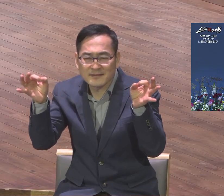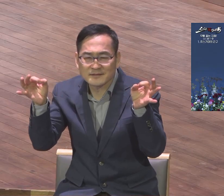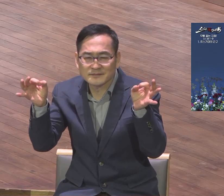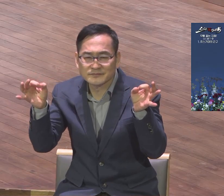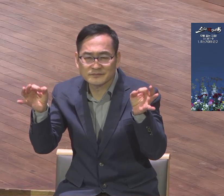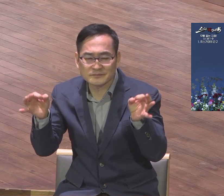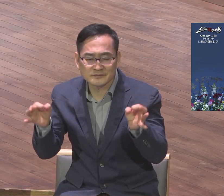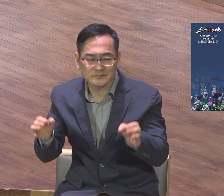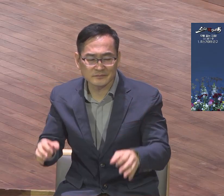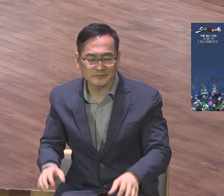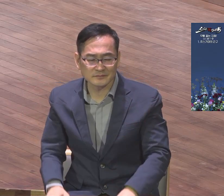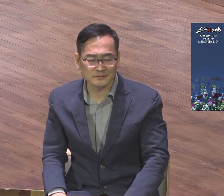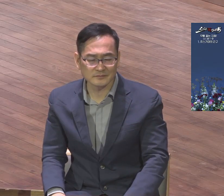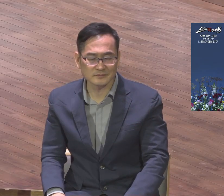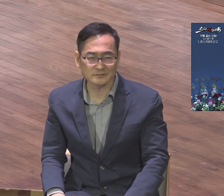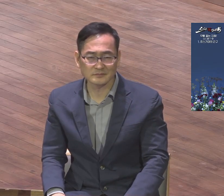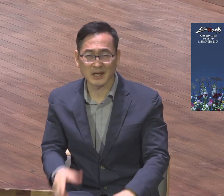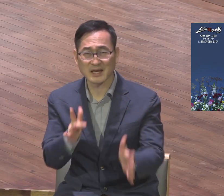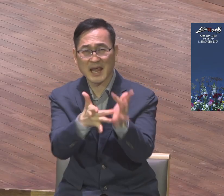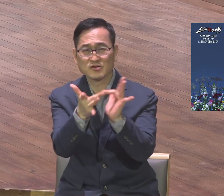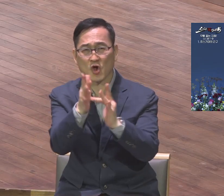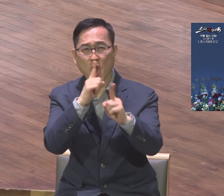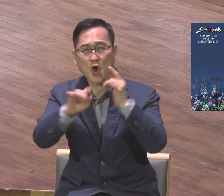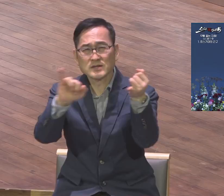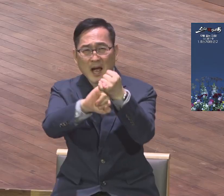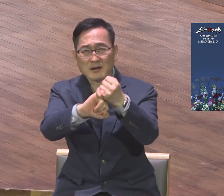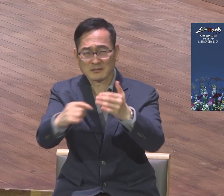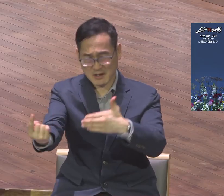열 수 있는 은약이 내 가슴속에 있는데 이걸 몰랐구나.